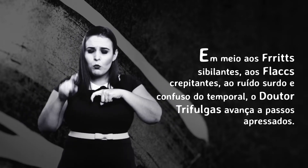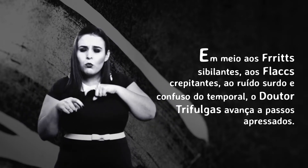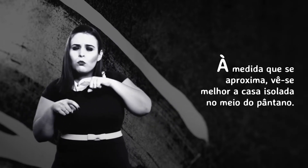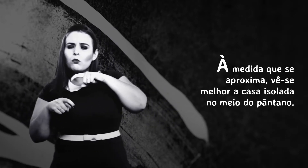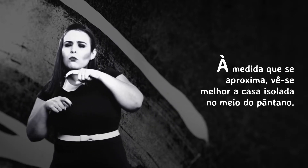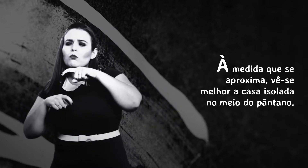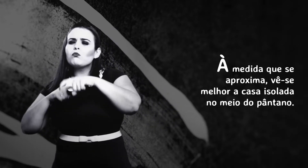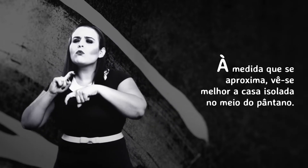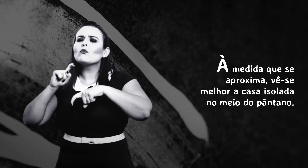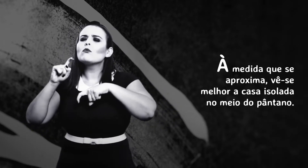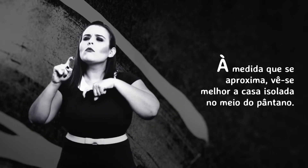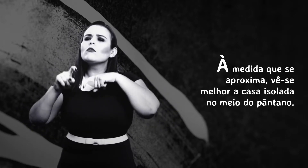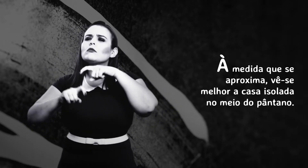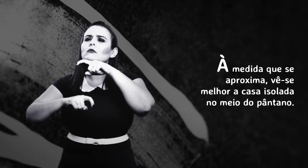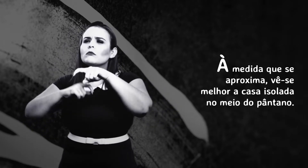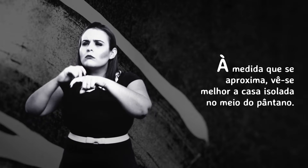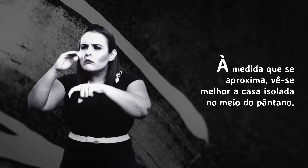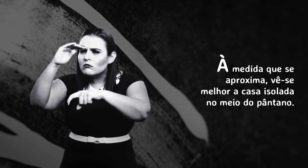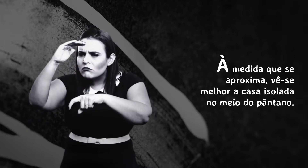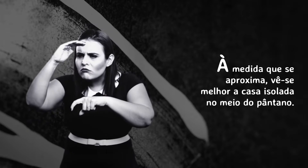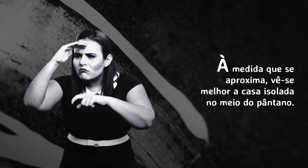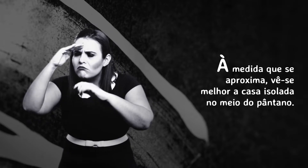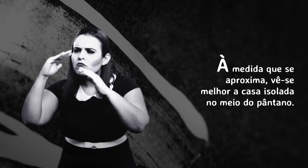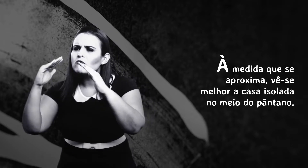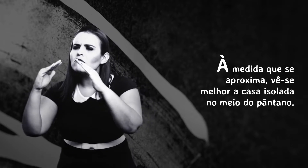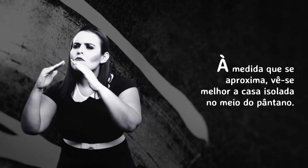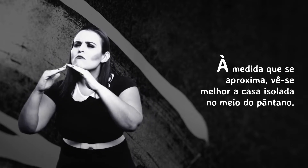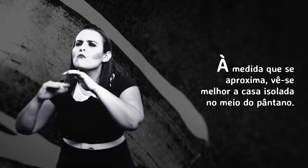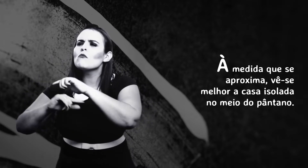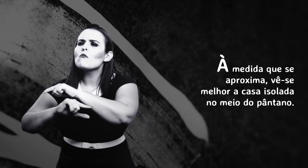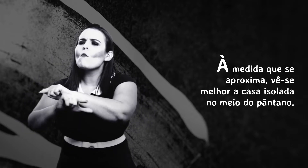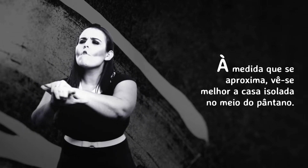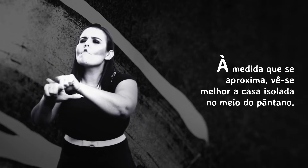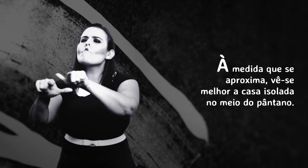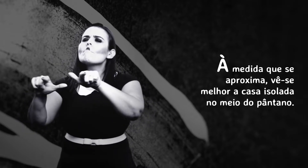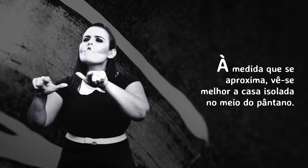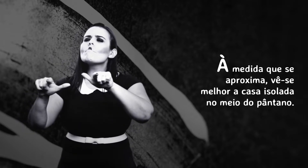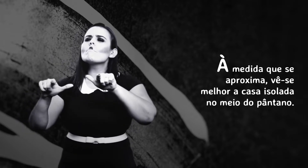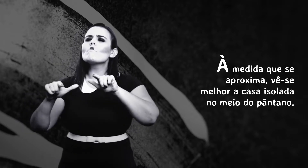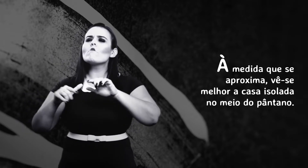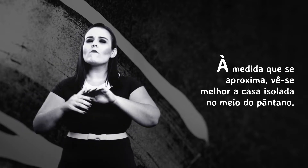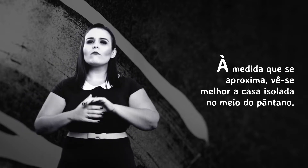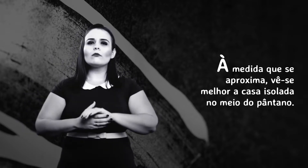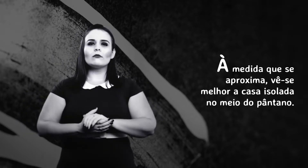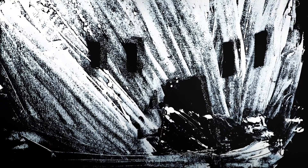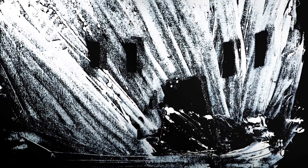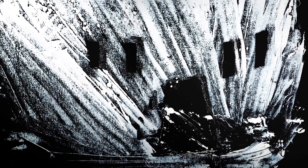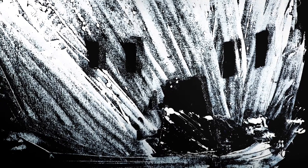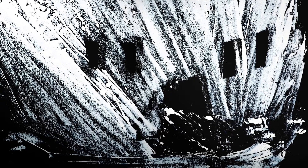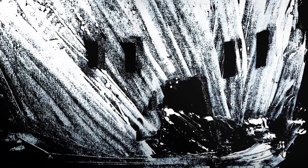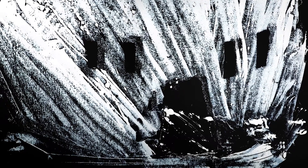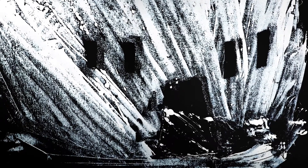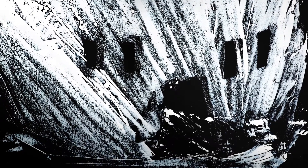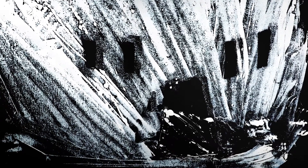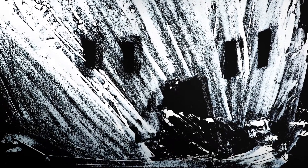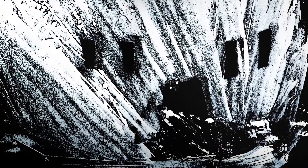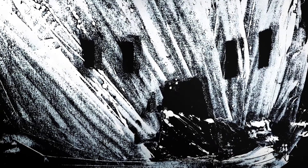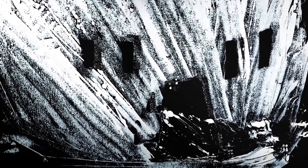À medida que se aproxima, vê-se melhor a casa isolada, no meio do pântano. Uma enorme casa com